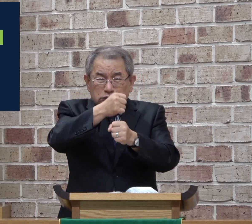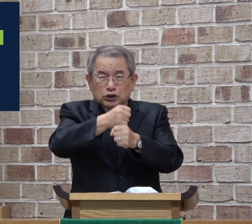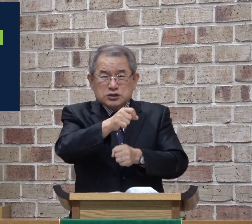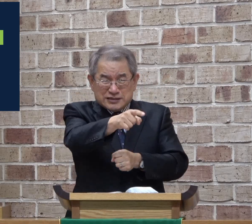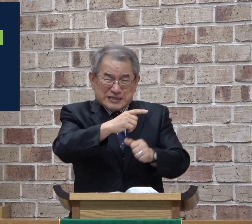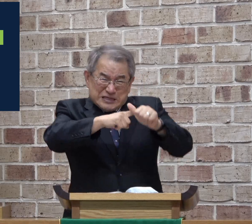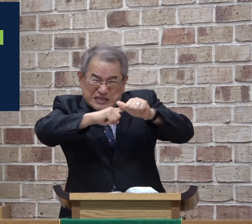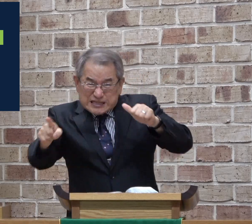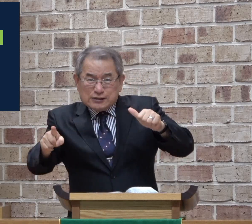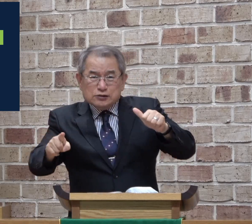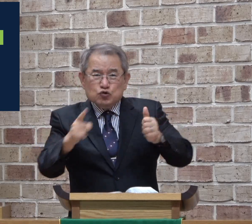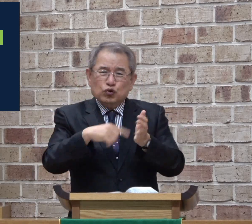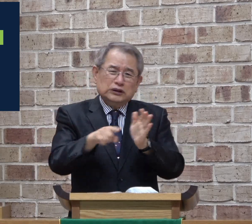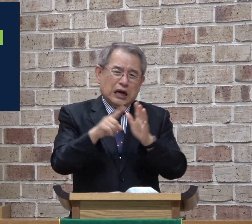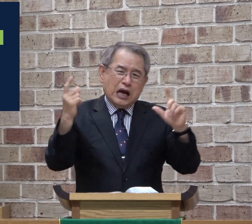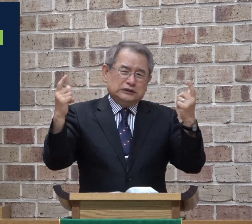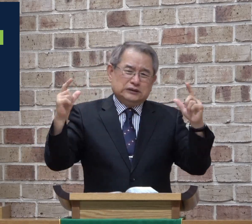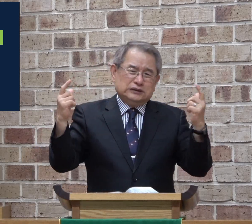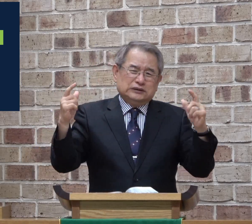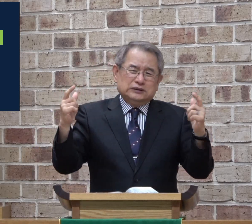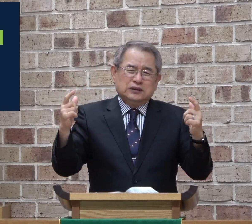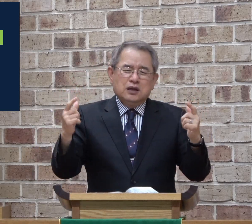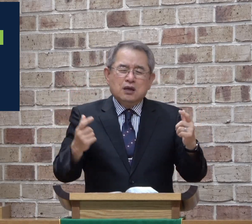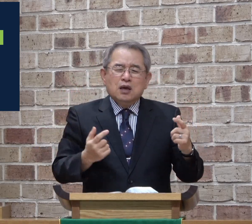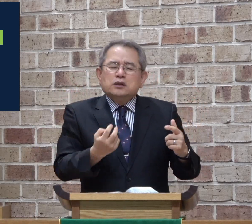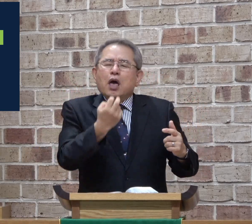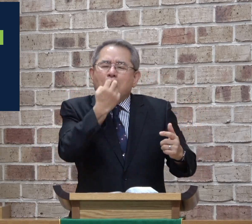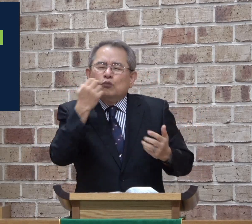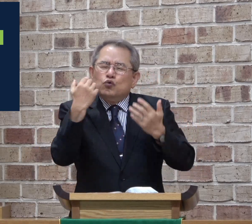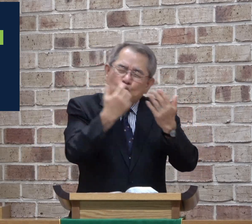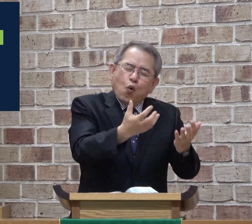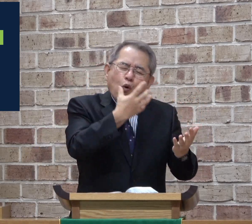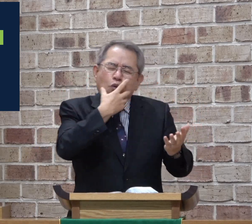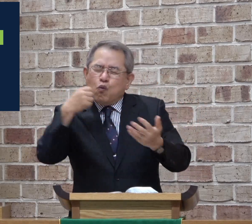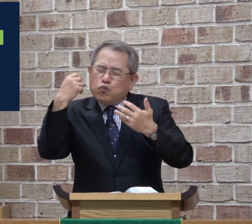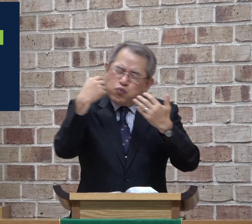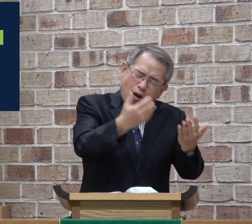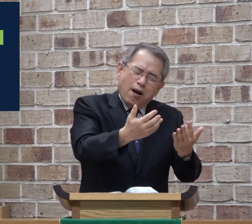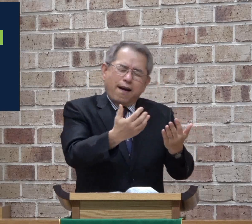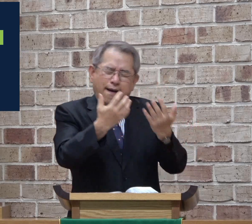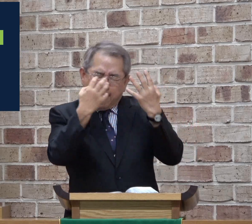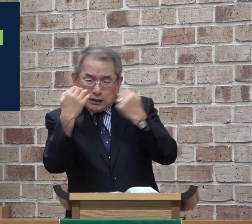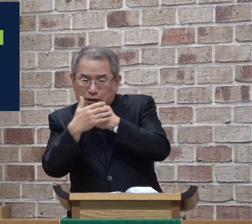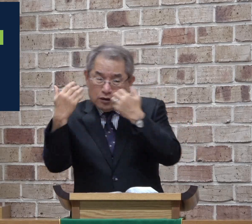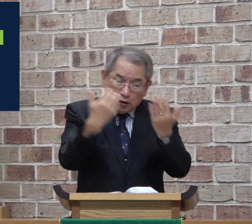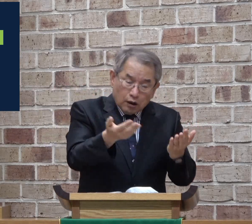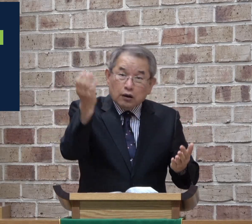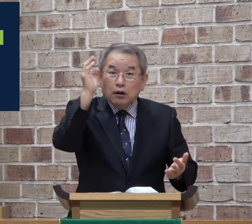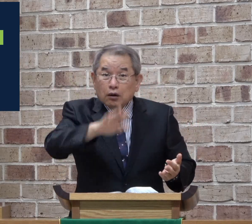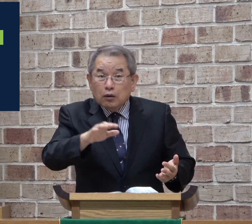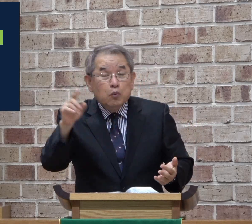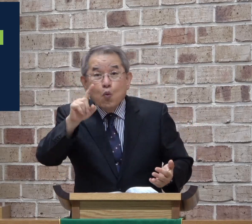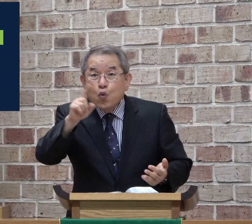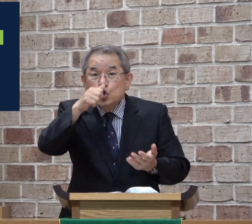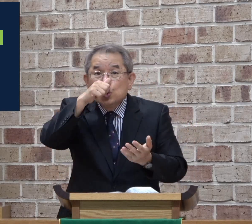하와를 지으시고 죽이시기 위해서 만드신 목적이 아닙니다. 영원한 영생 복락을 주시기 위해서 만드셨습니다.